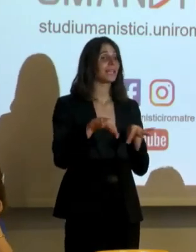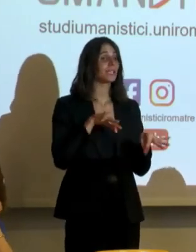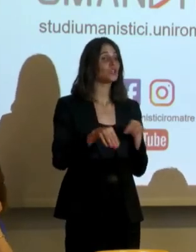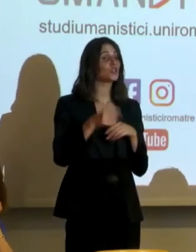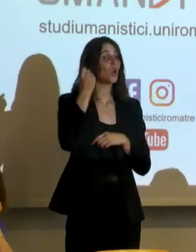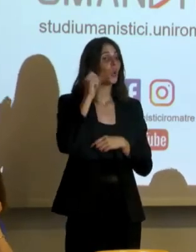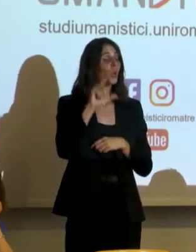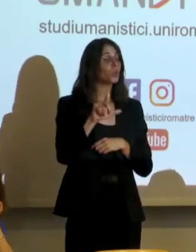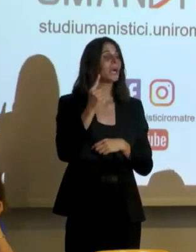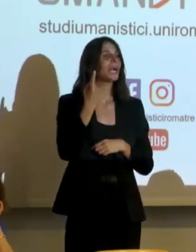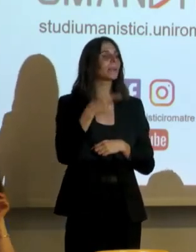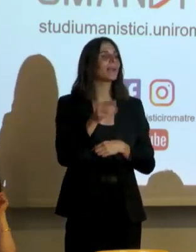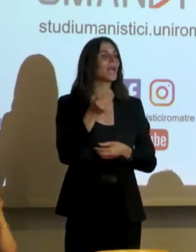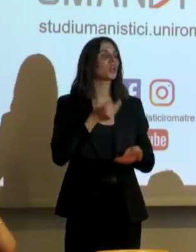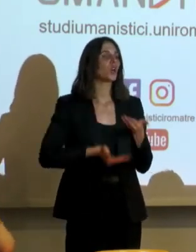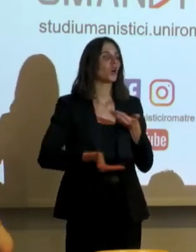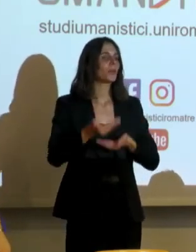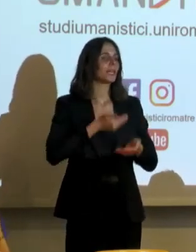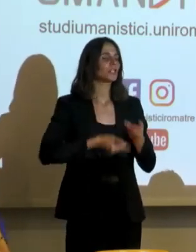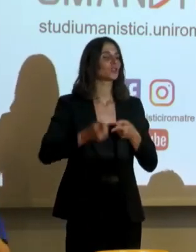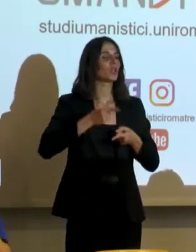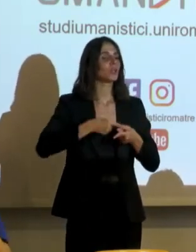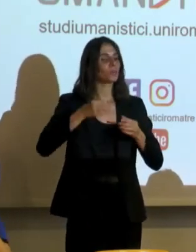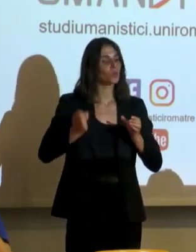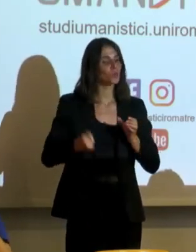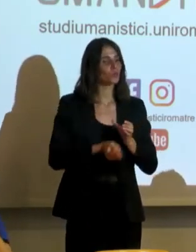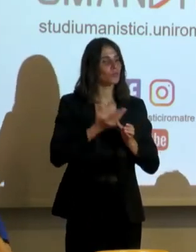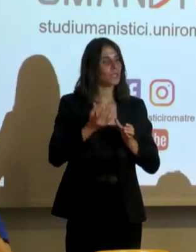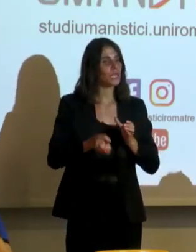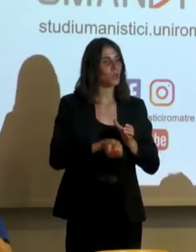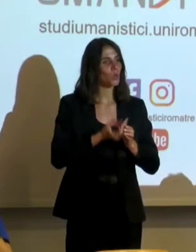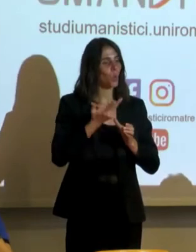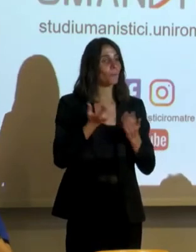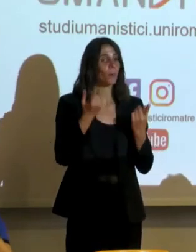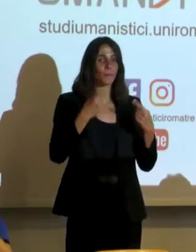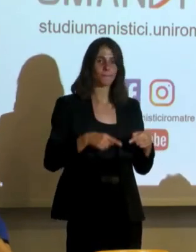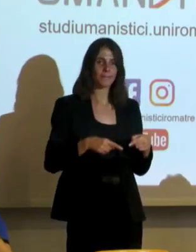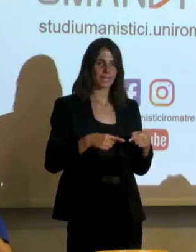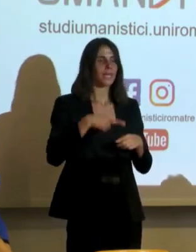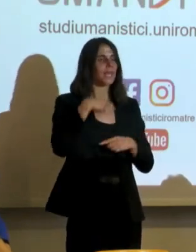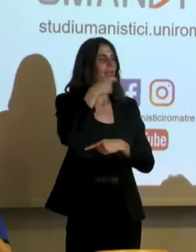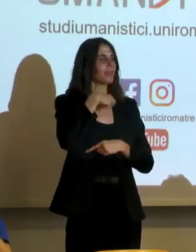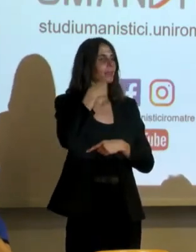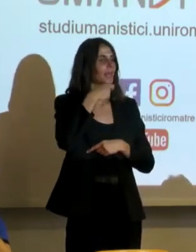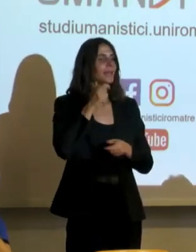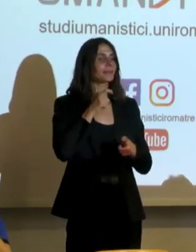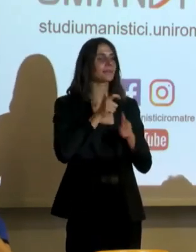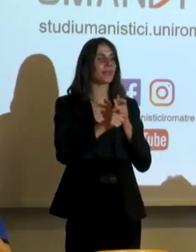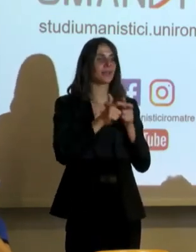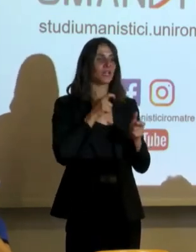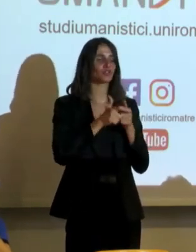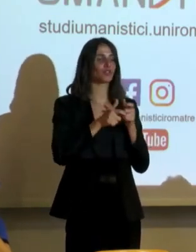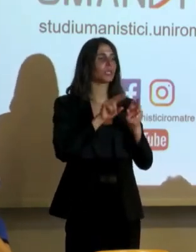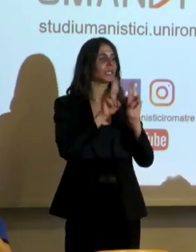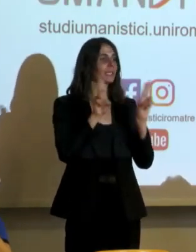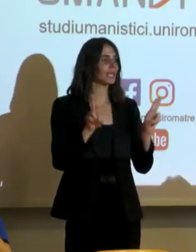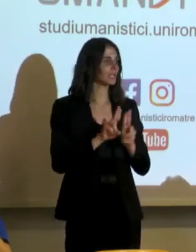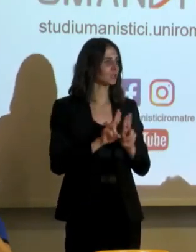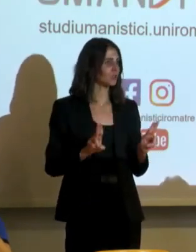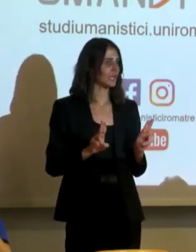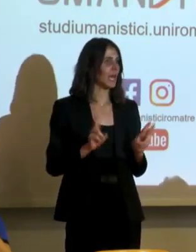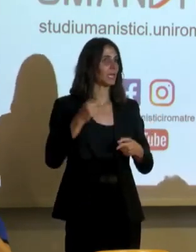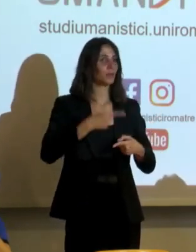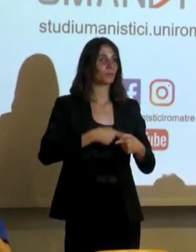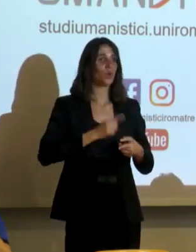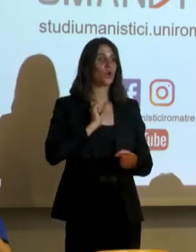lo sviluppo, che di nuovo un po' in linea con il nostro interesse per le relazioni internazionali e per quella che è la